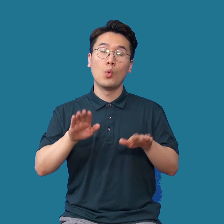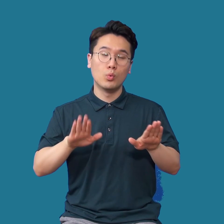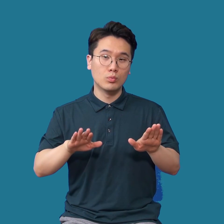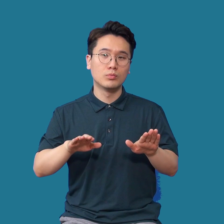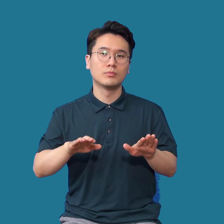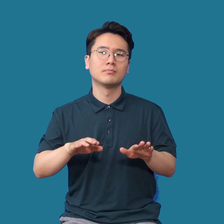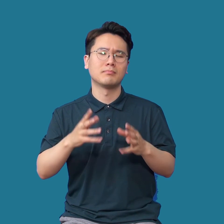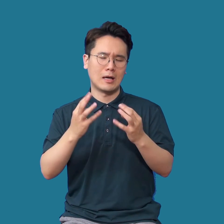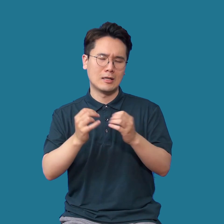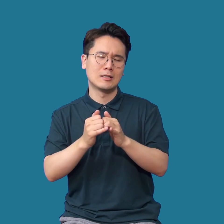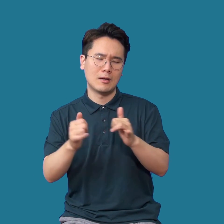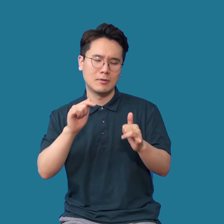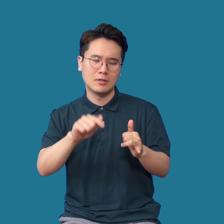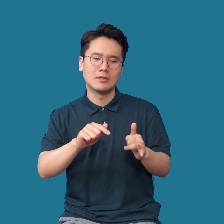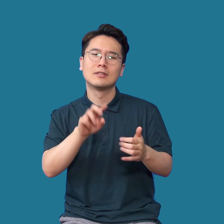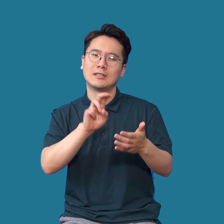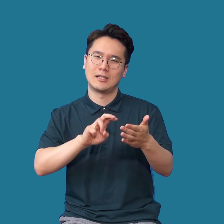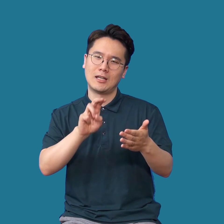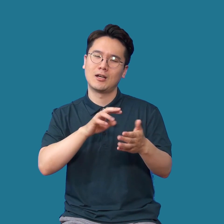감동을 받습니다.